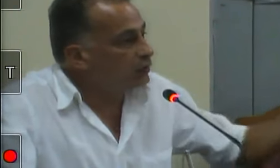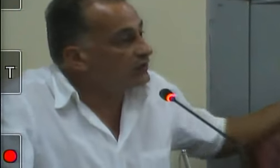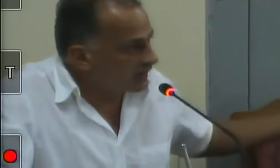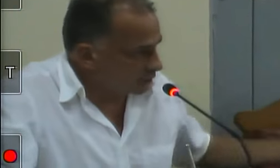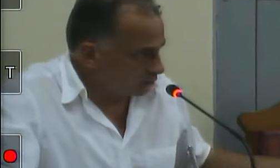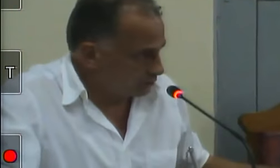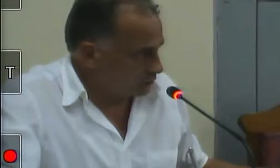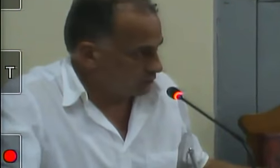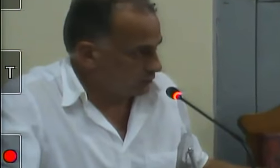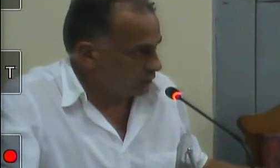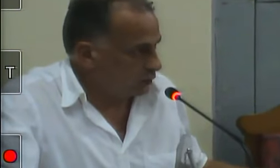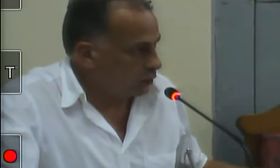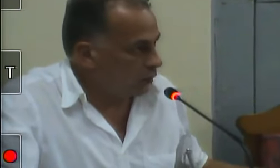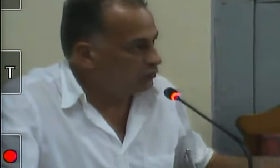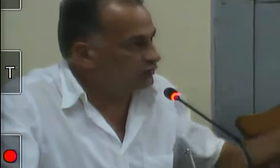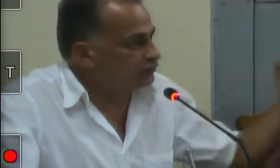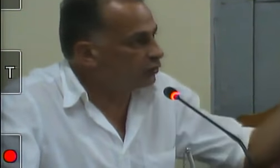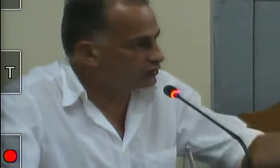por inteiro,